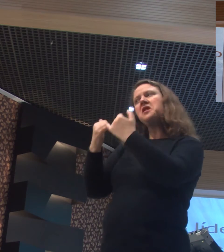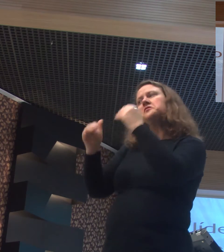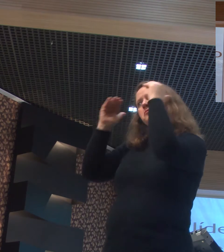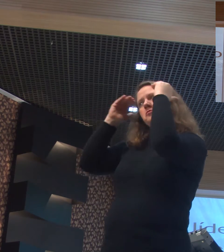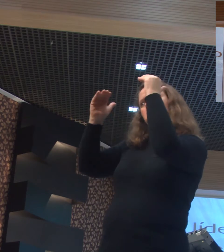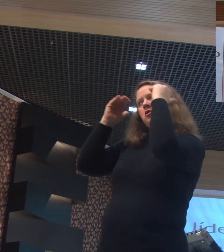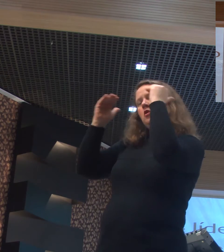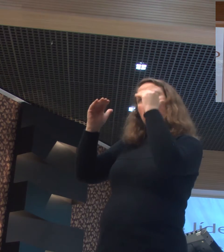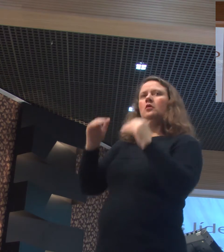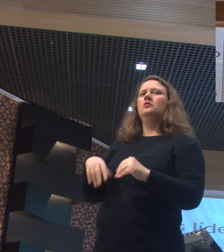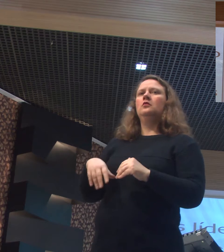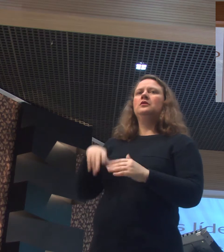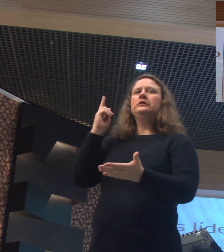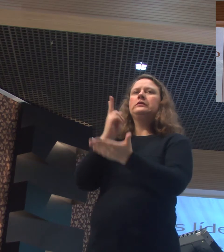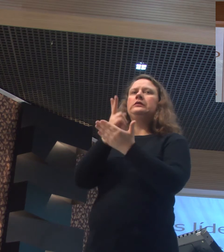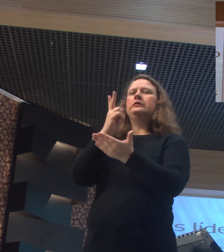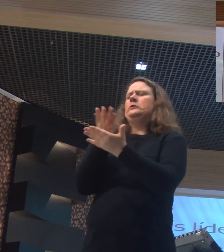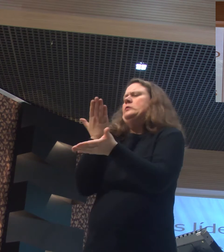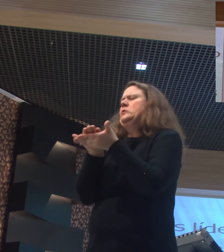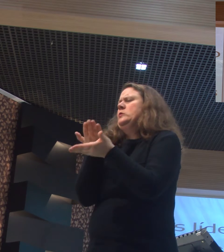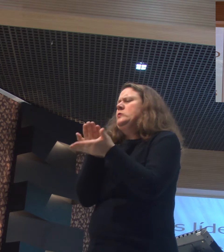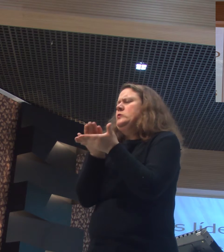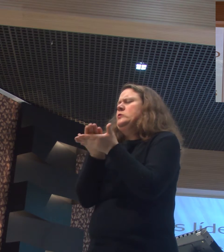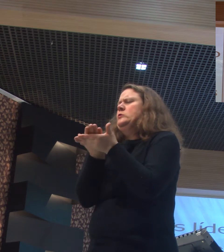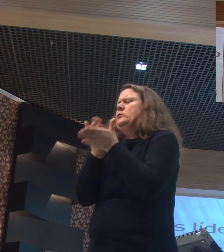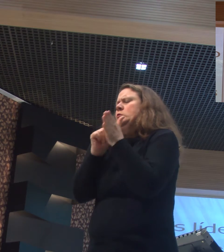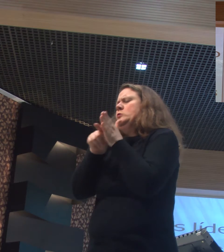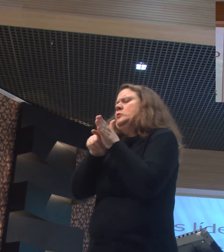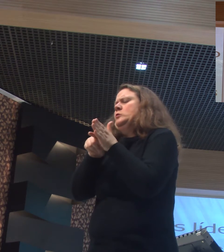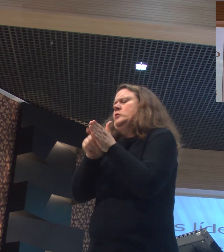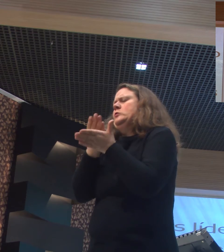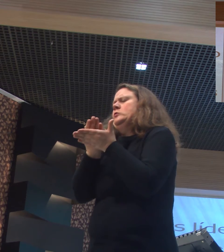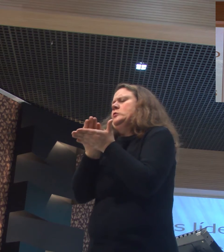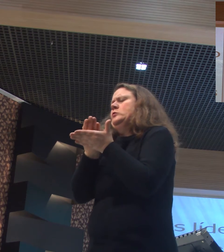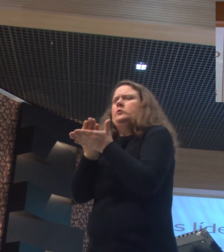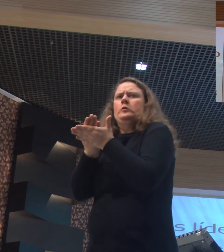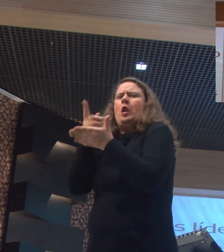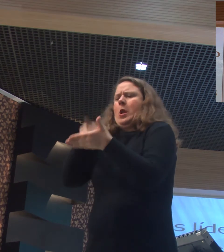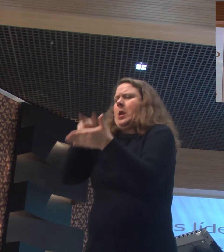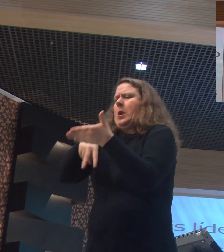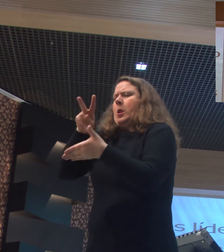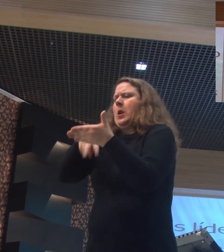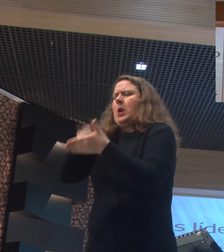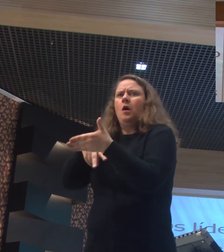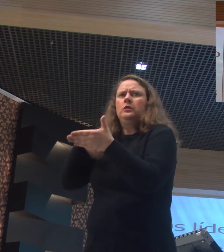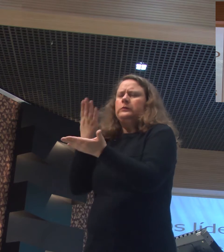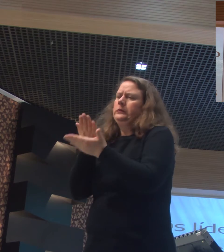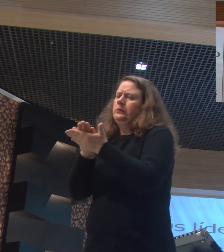à letra da lei. Mas Jesus vivia denunciando o comportamento